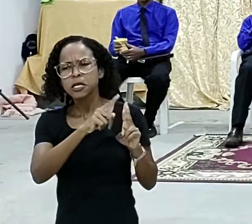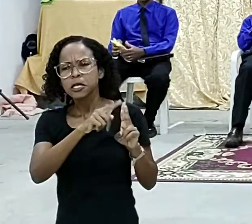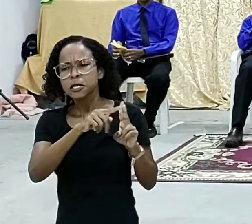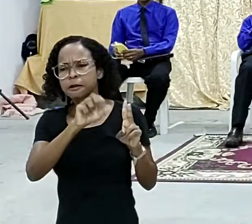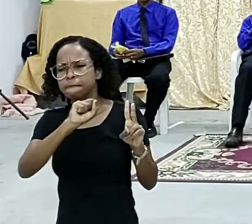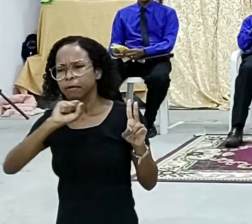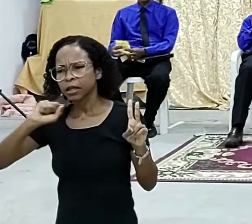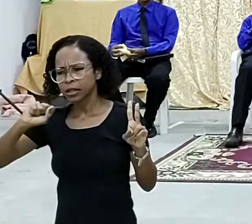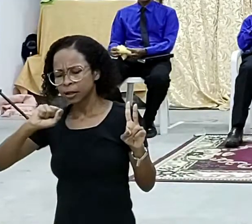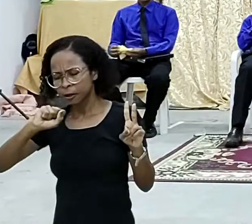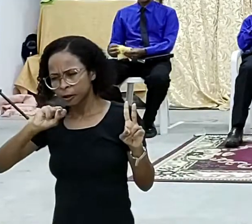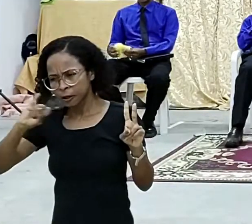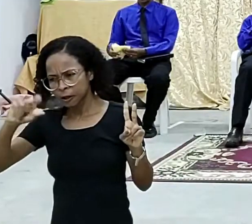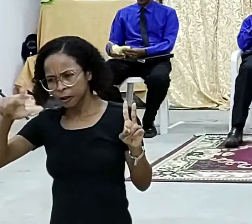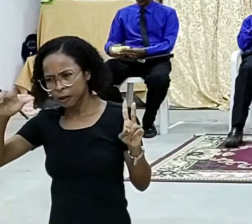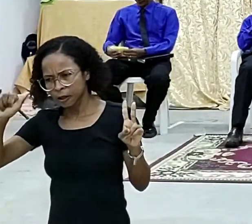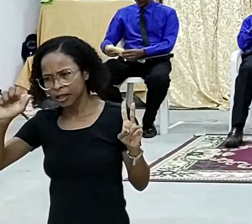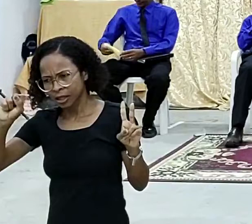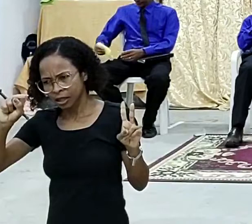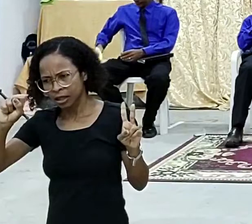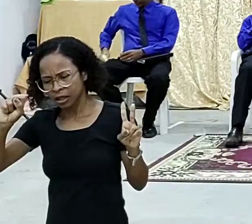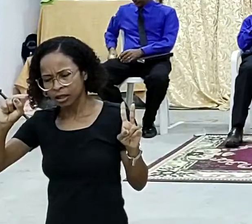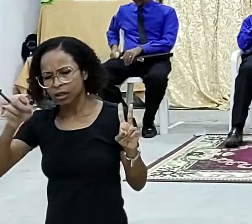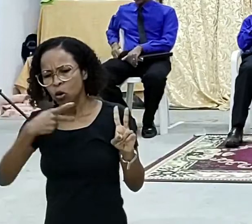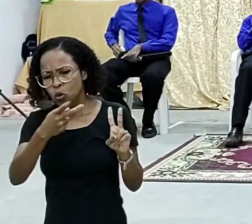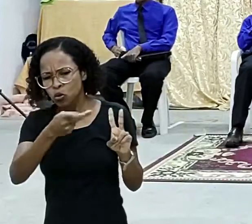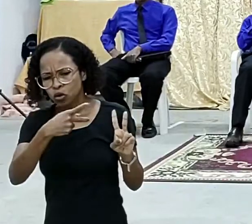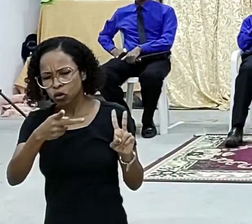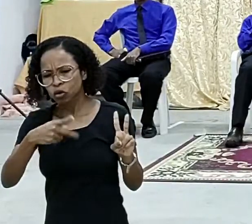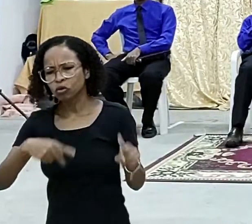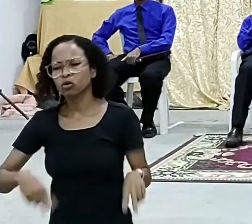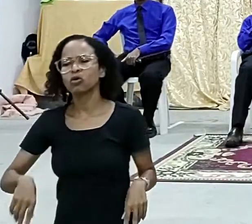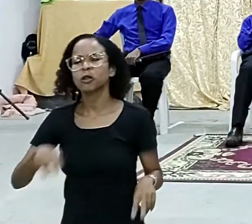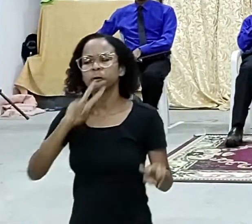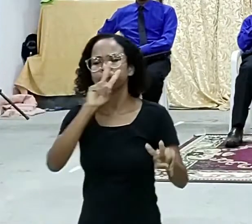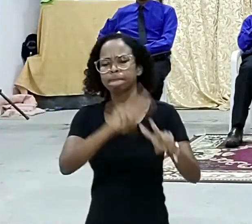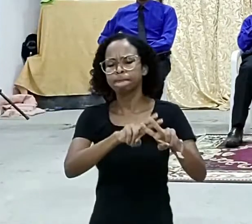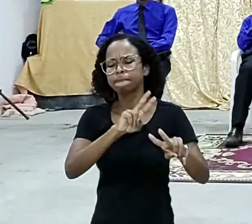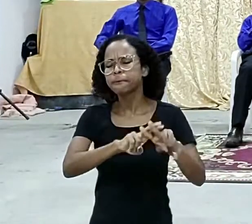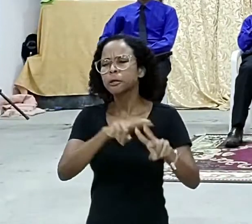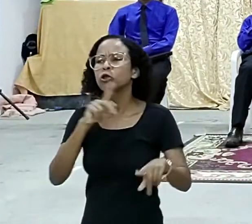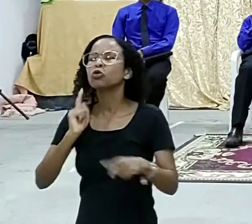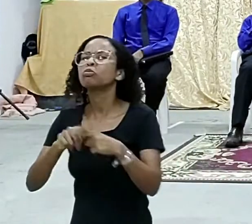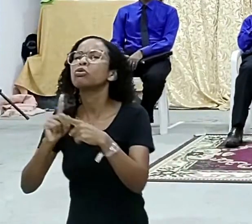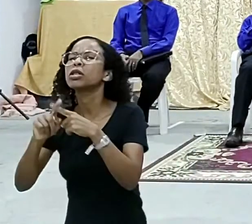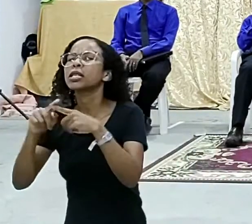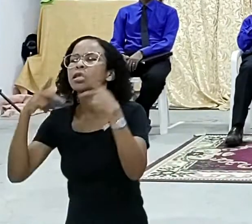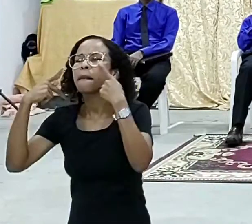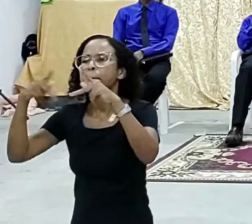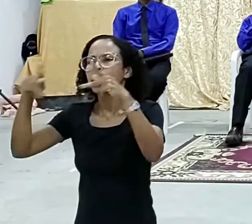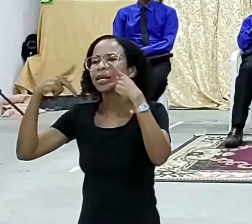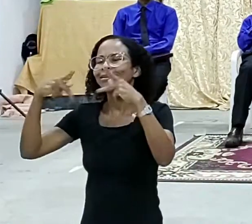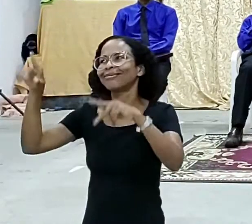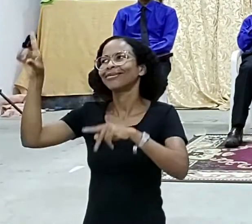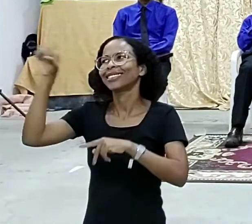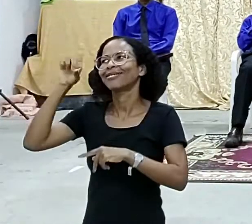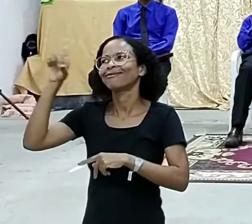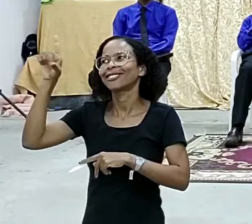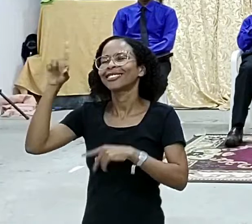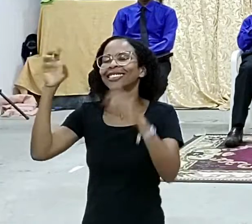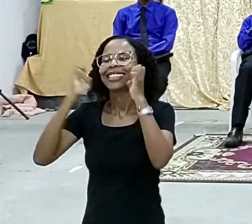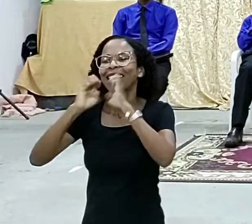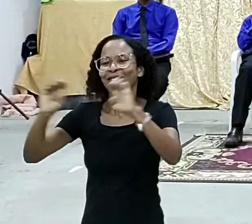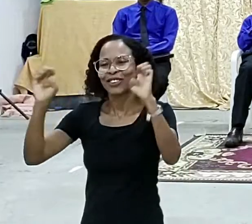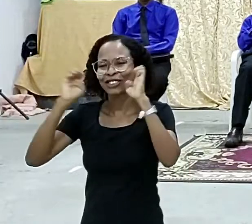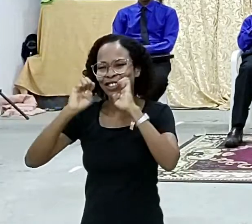presos por ter pregado a palavra do Senhor. Eles falaram do amor de